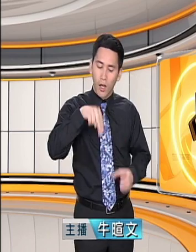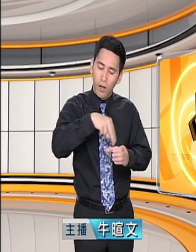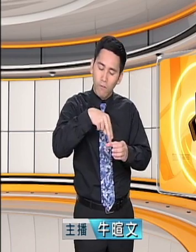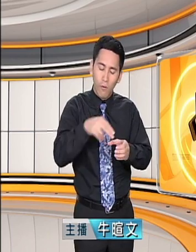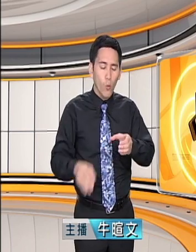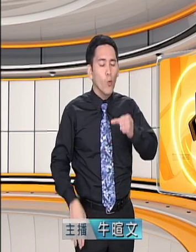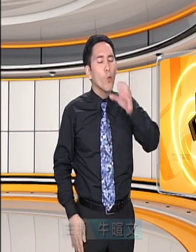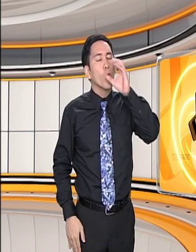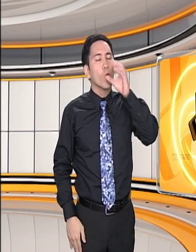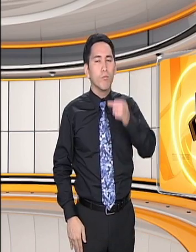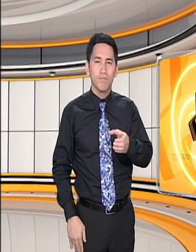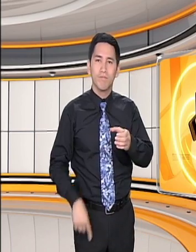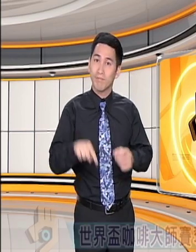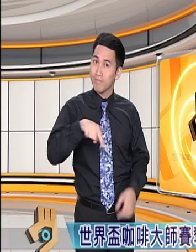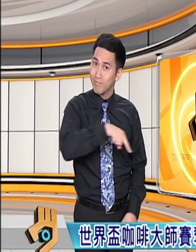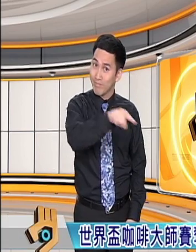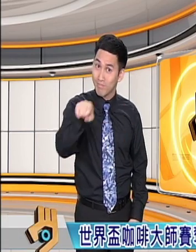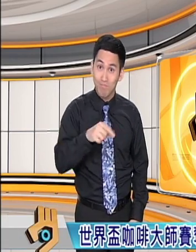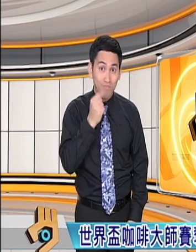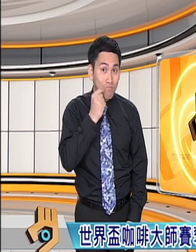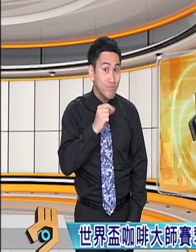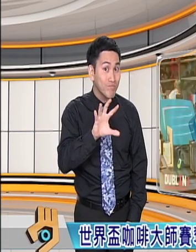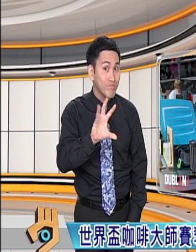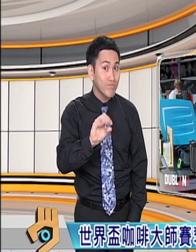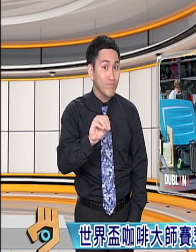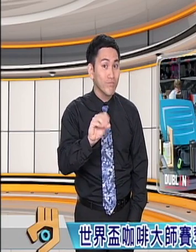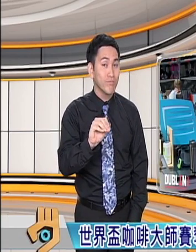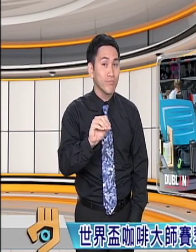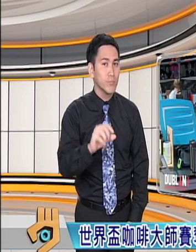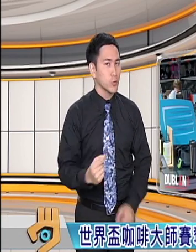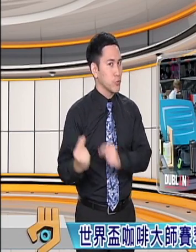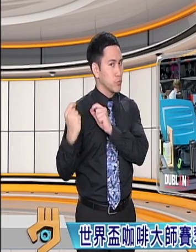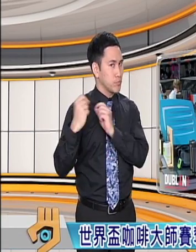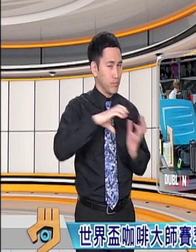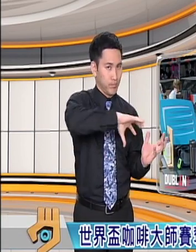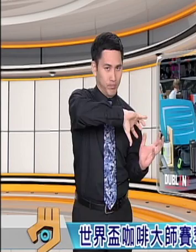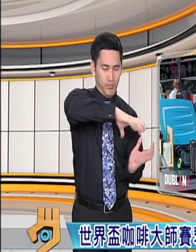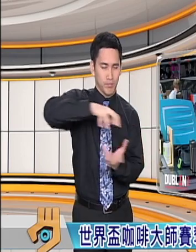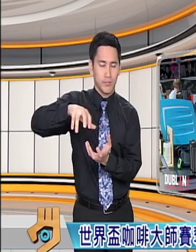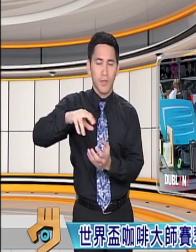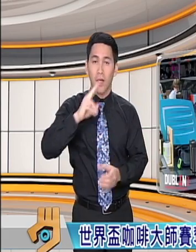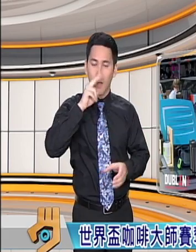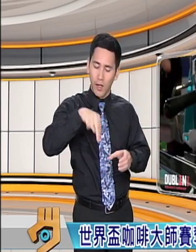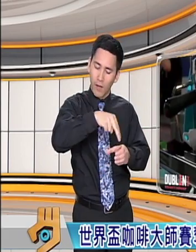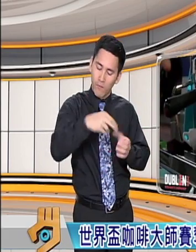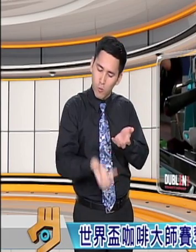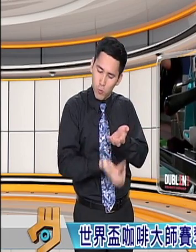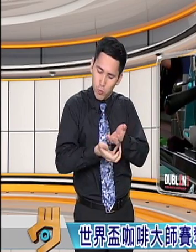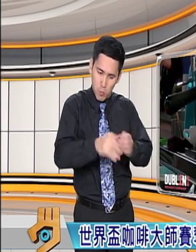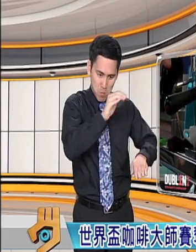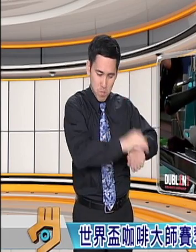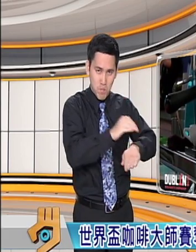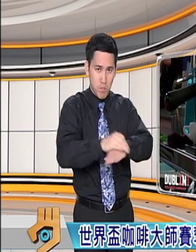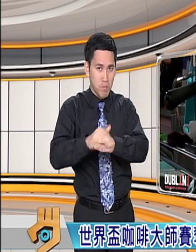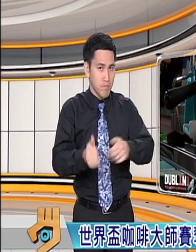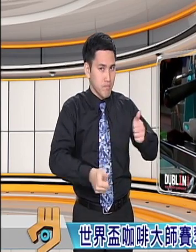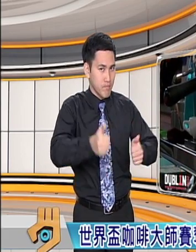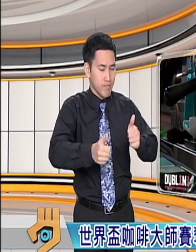您喜欢喝咖啡吗？一起来看看刚拿下世界杯咖啡大师赛的冠军吴泽麟，他的咖啡